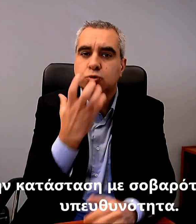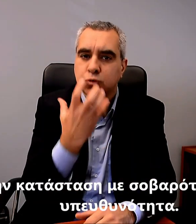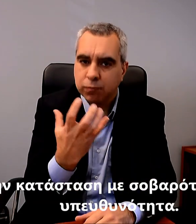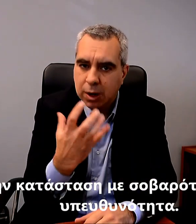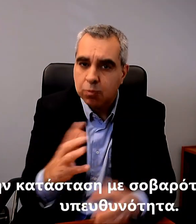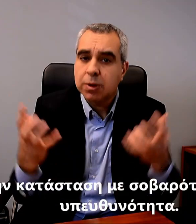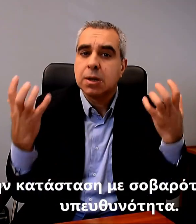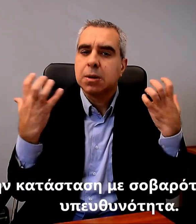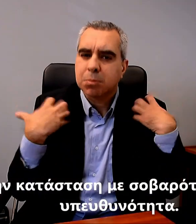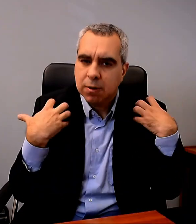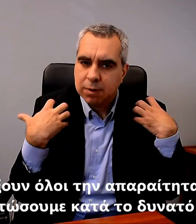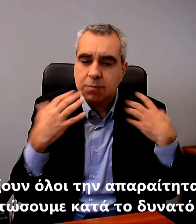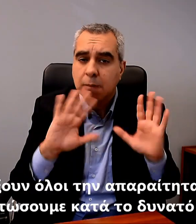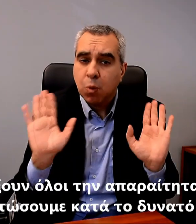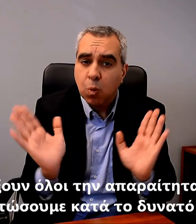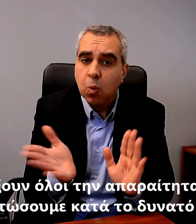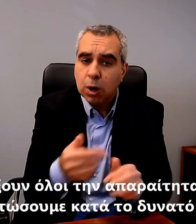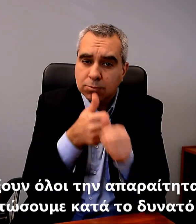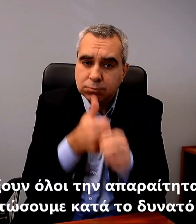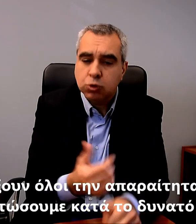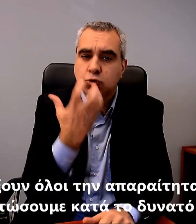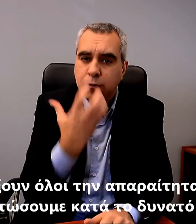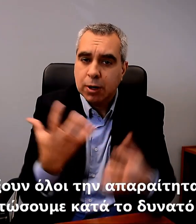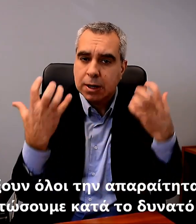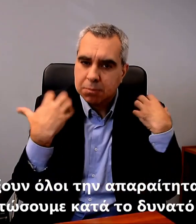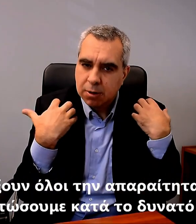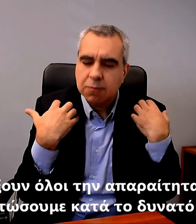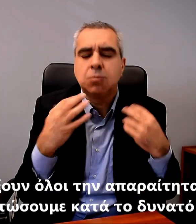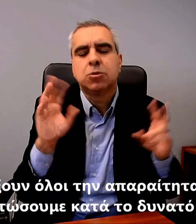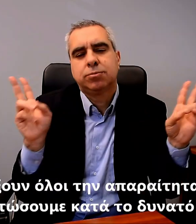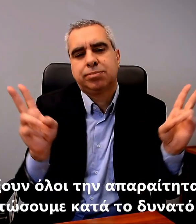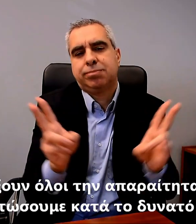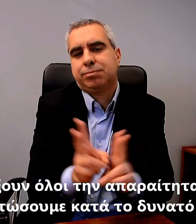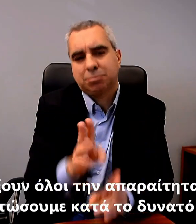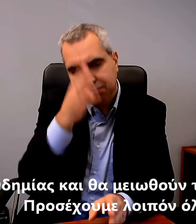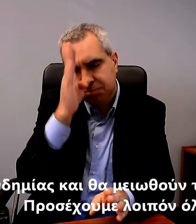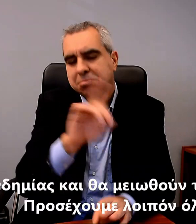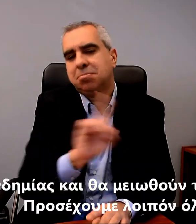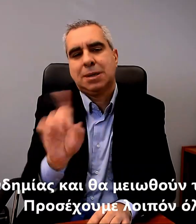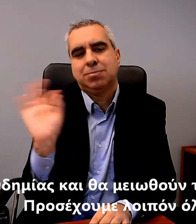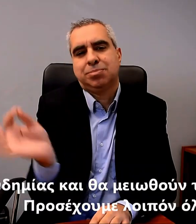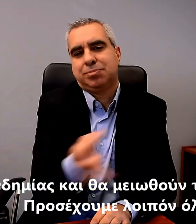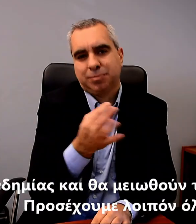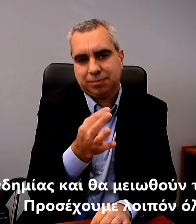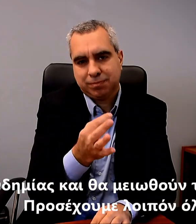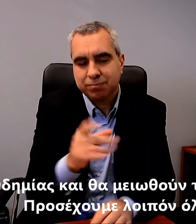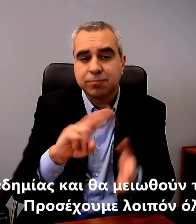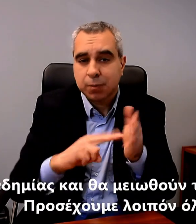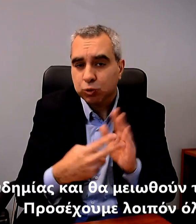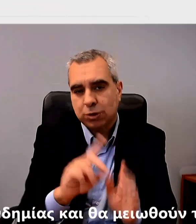και υπευθυνότητα. Αν επιδείξουν όλη την απαραίτητη υπευθυνότητα, θα ελαττώσουμε κατά το δυνατόν τις συνέπειες της πανδημίας και θα μειωθούν τα κρούσματα.